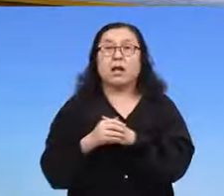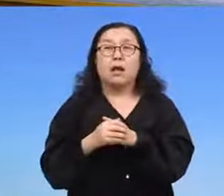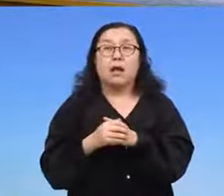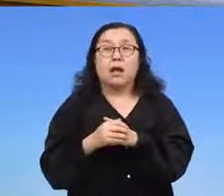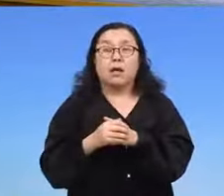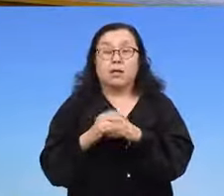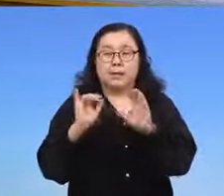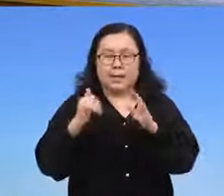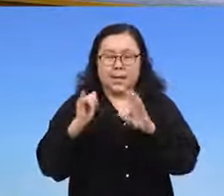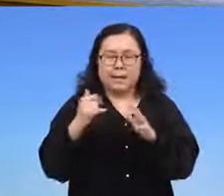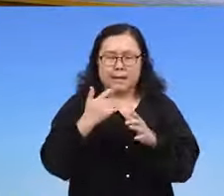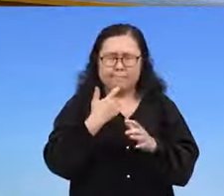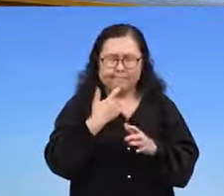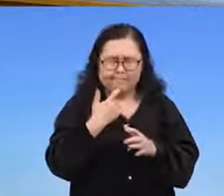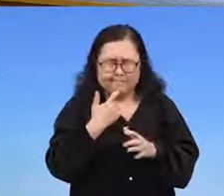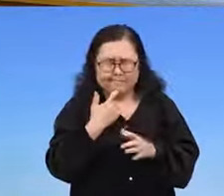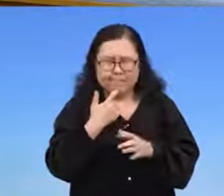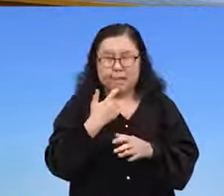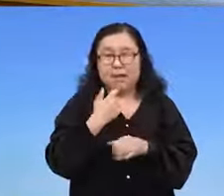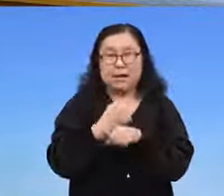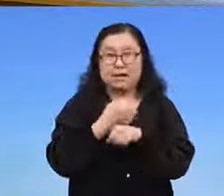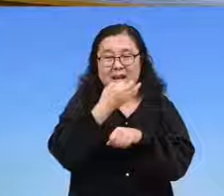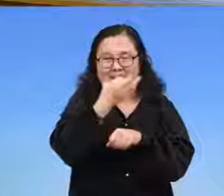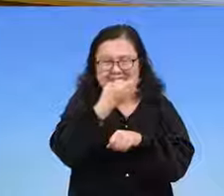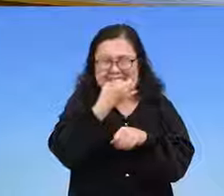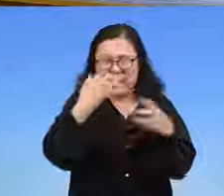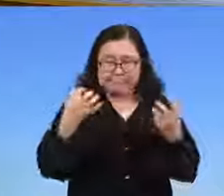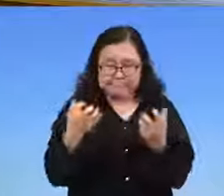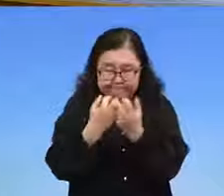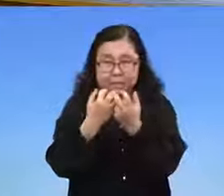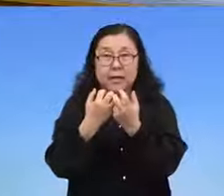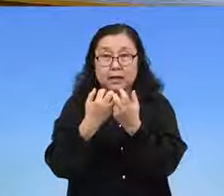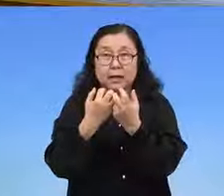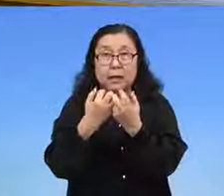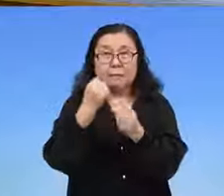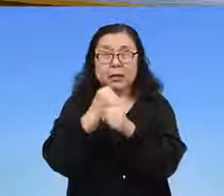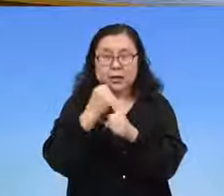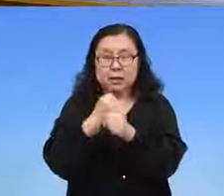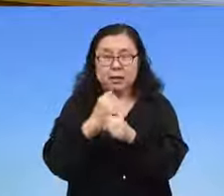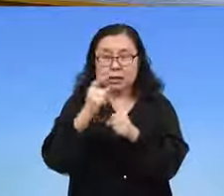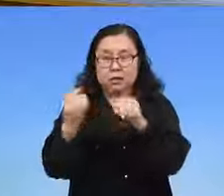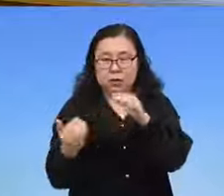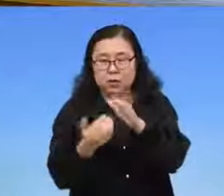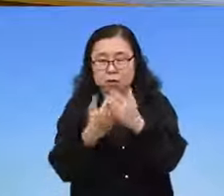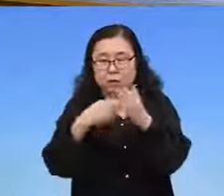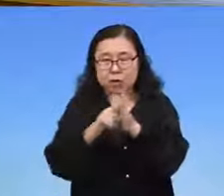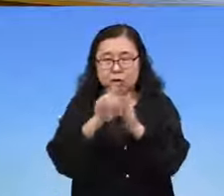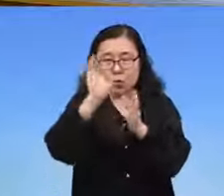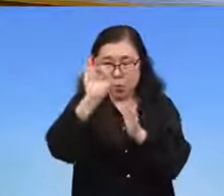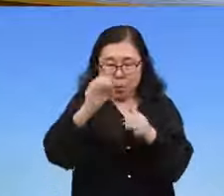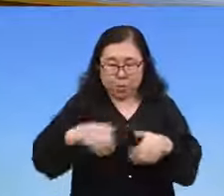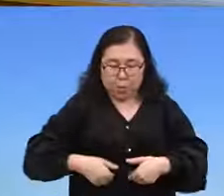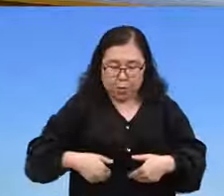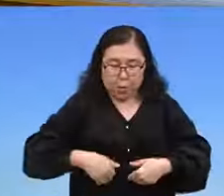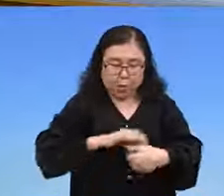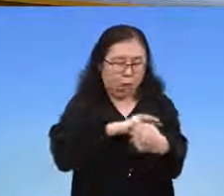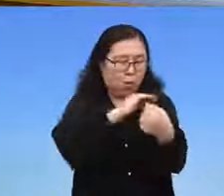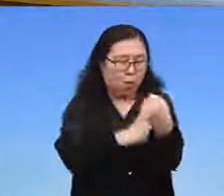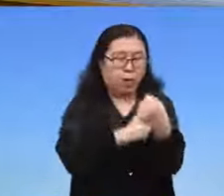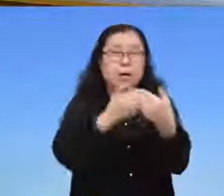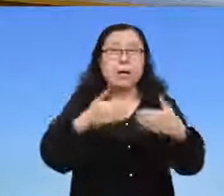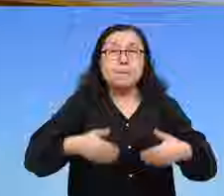세상은 점점 집착하게 되고 점점 탐욕적이 되고 이것을 이루기 위해서 돈이 필요하고 권력이